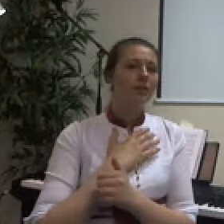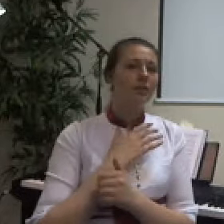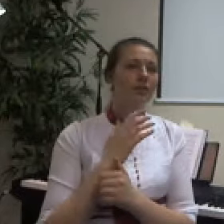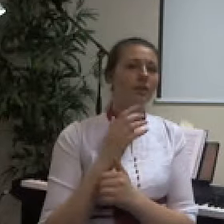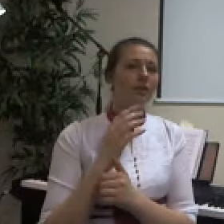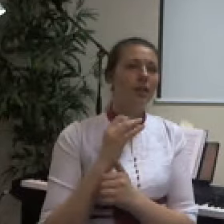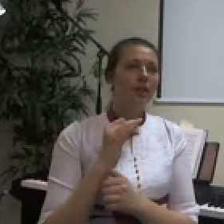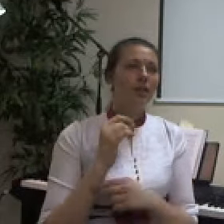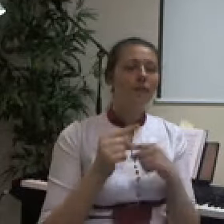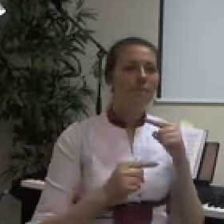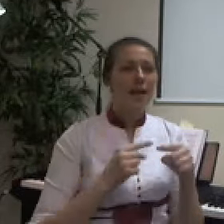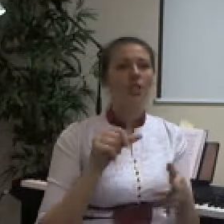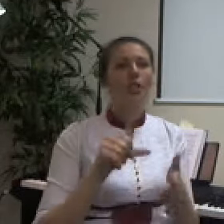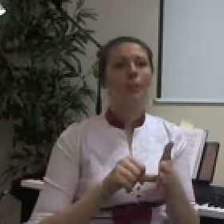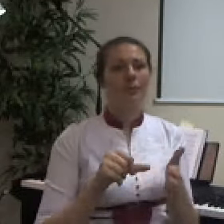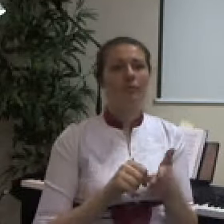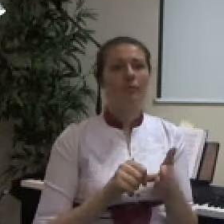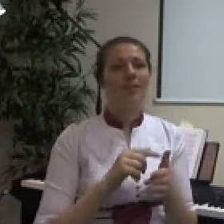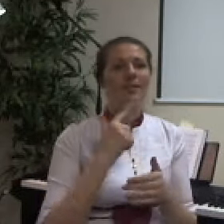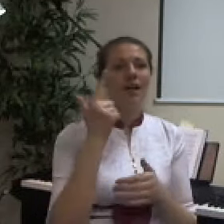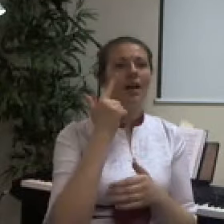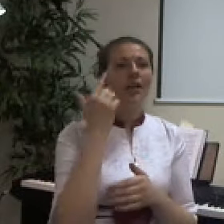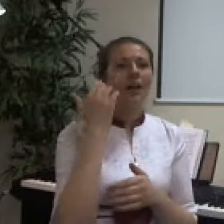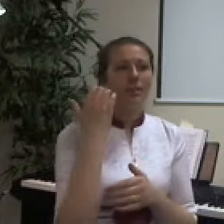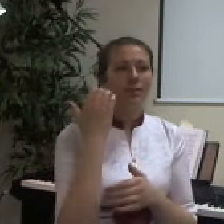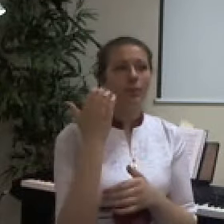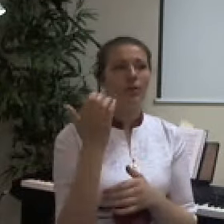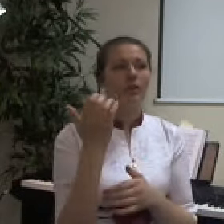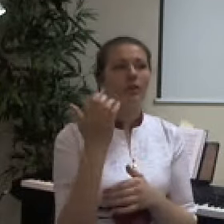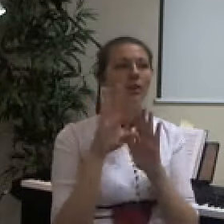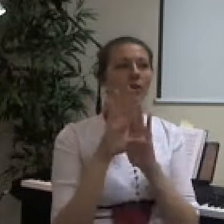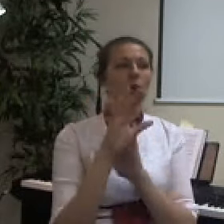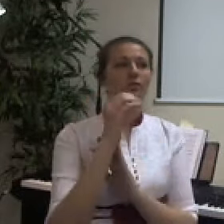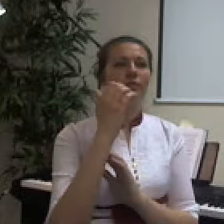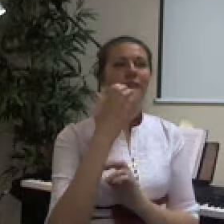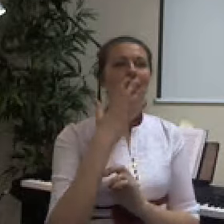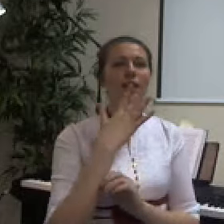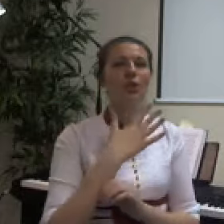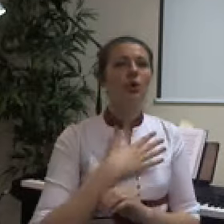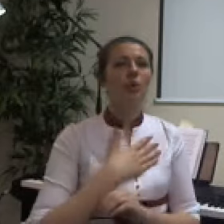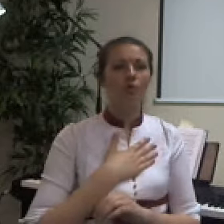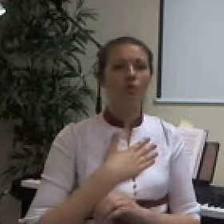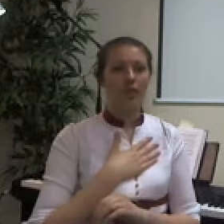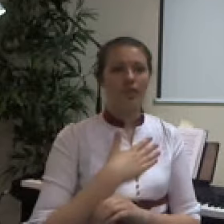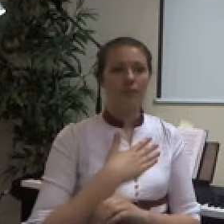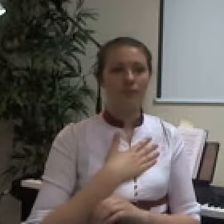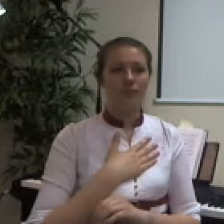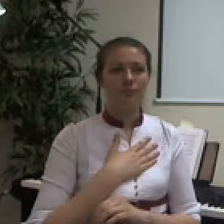и вечно пребывать, Господь, в твоей любви, в